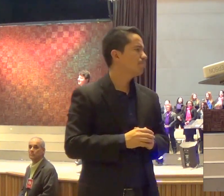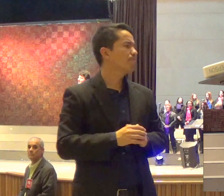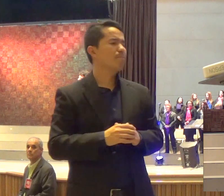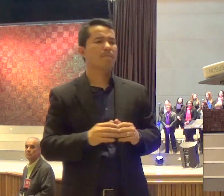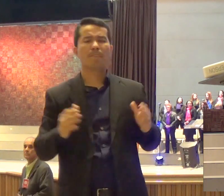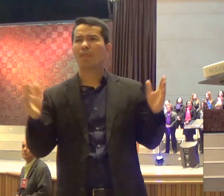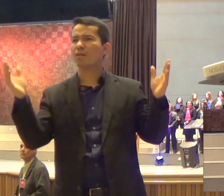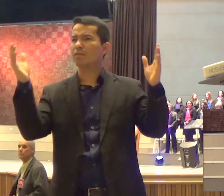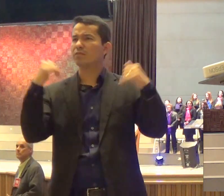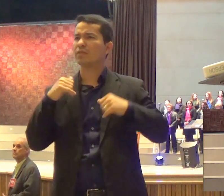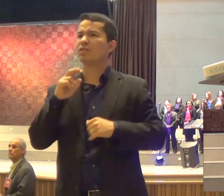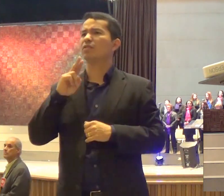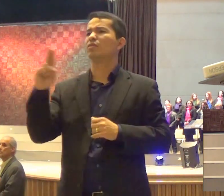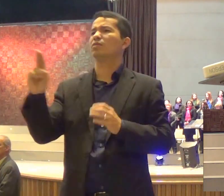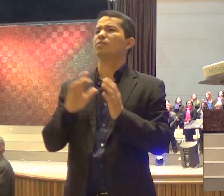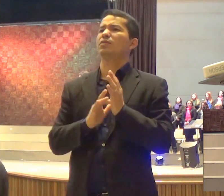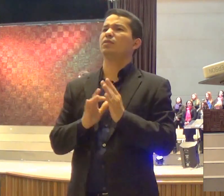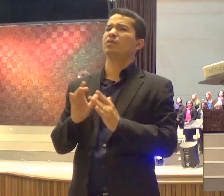venha